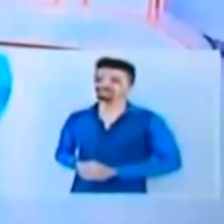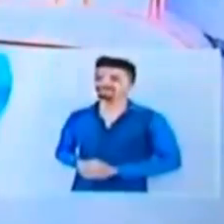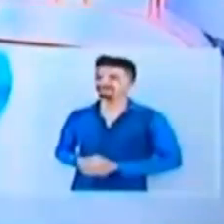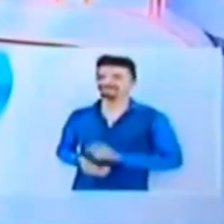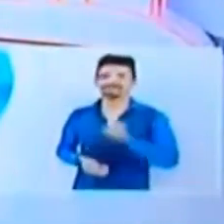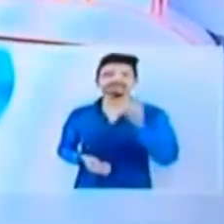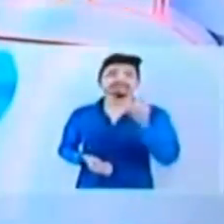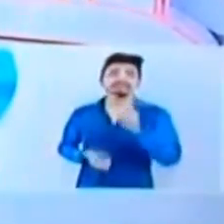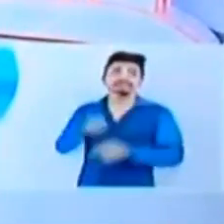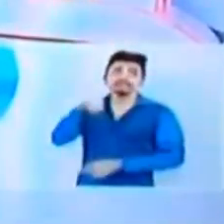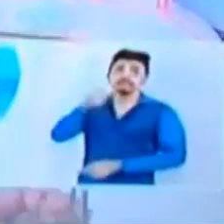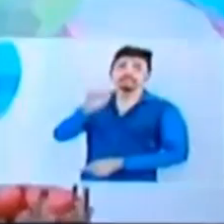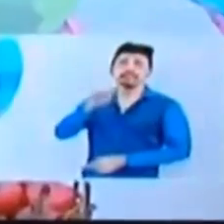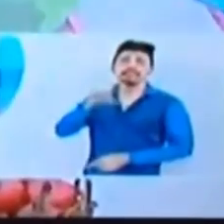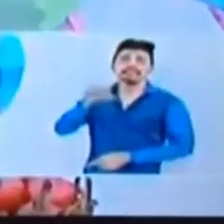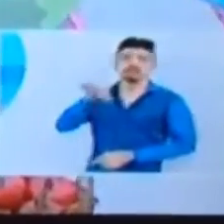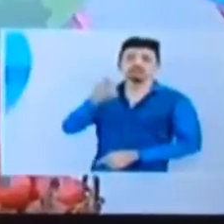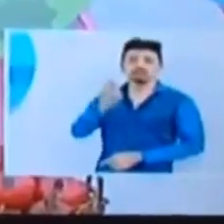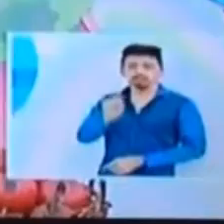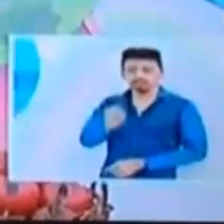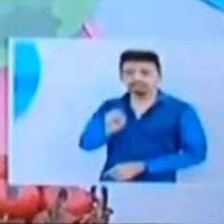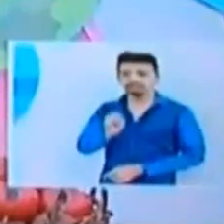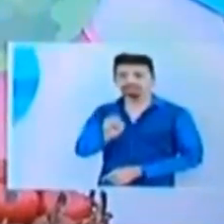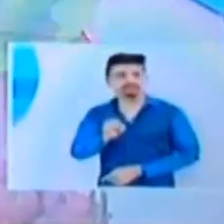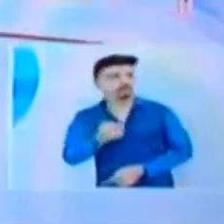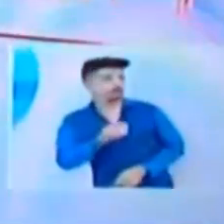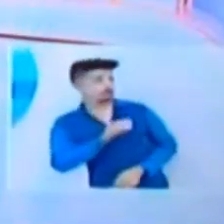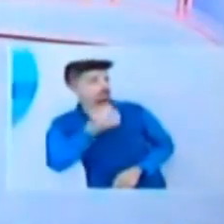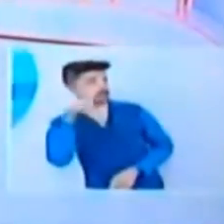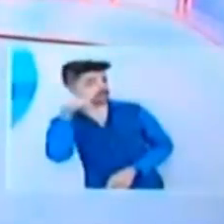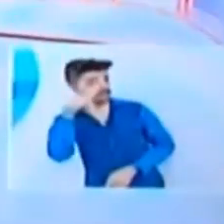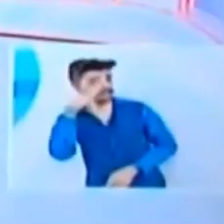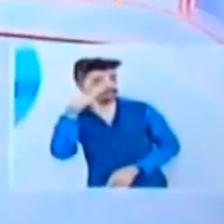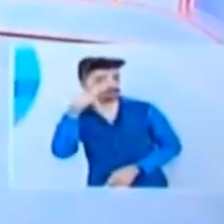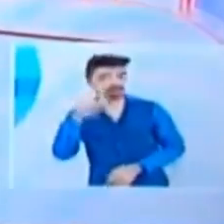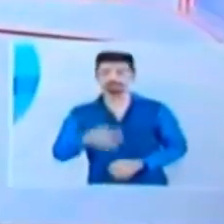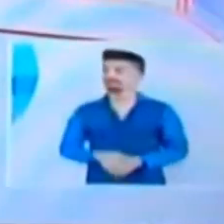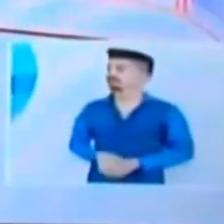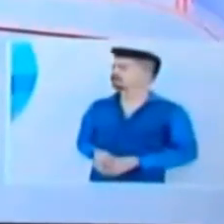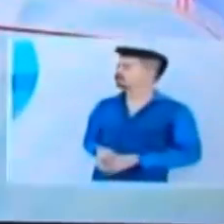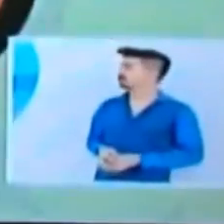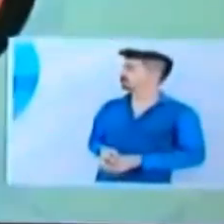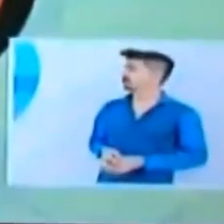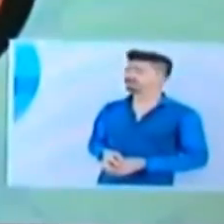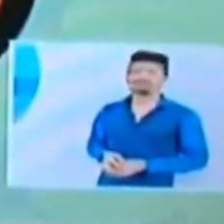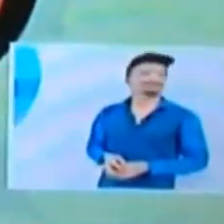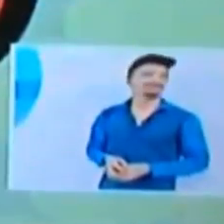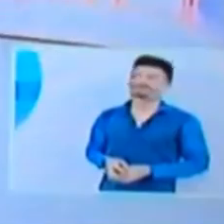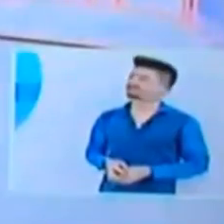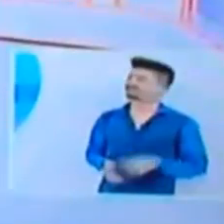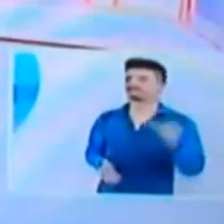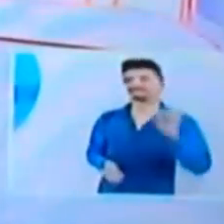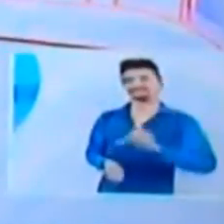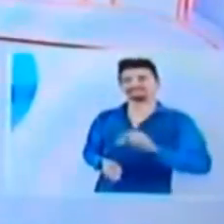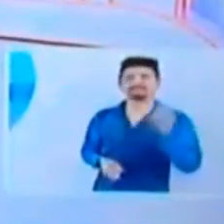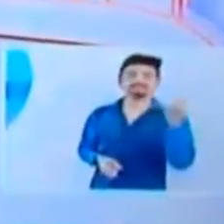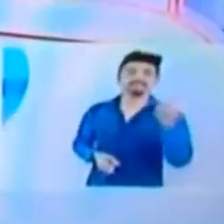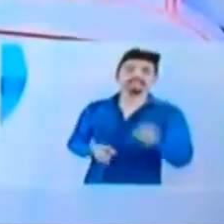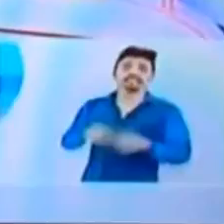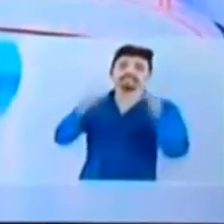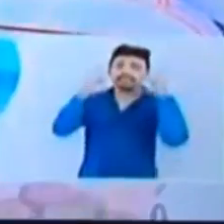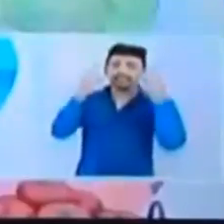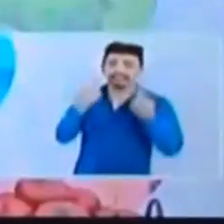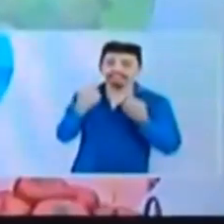Matheus. Que número? Número 7. Número 7. 1, 2 e... Não. Kaique?